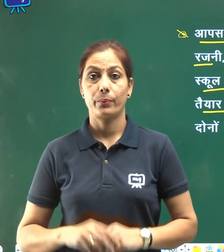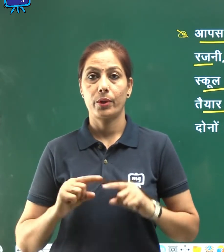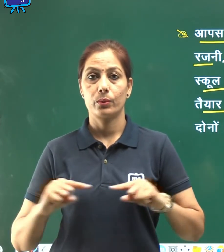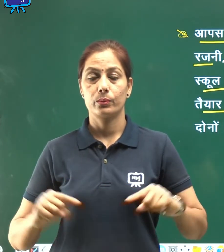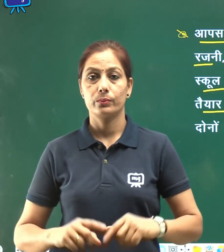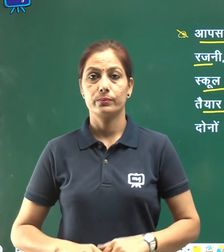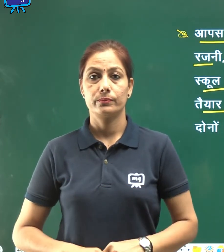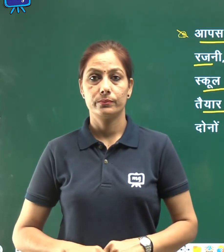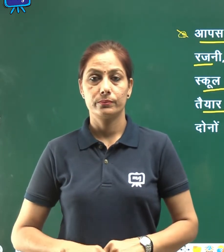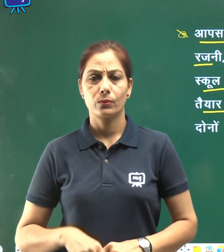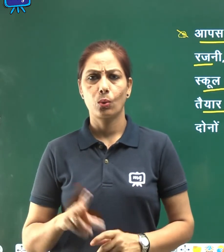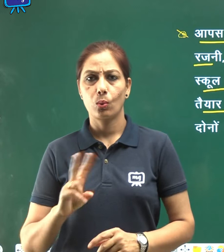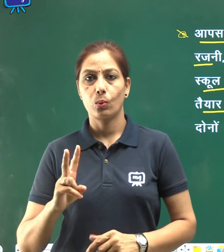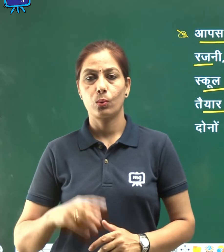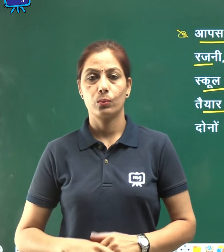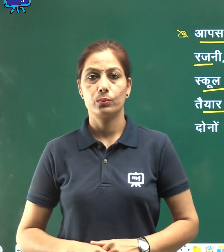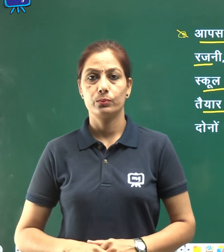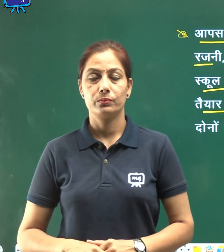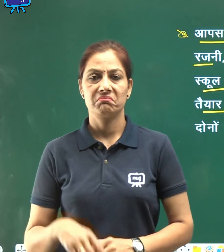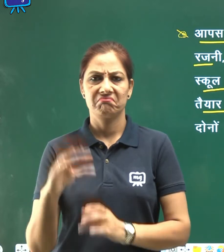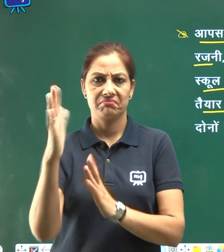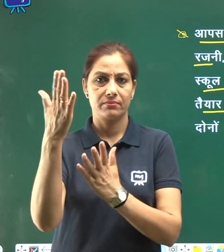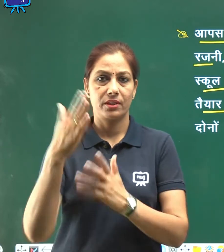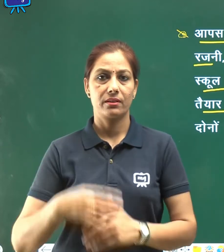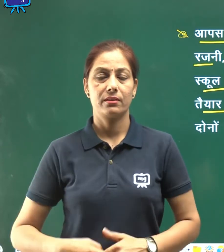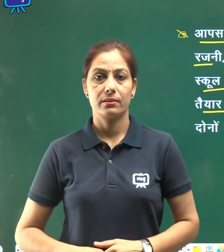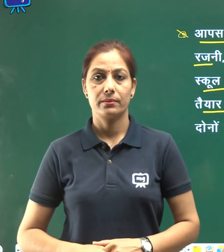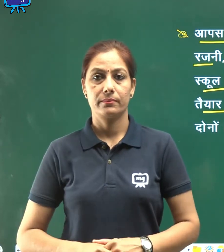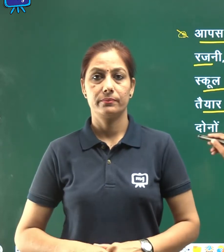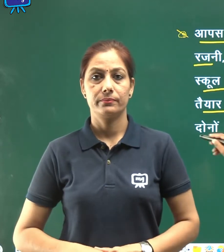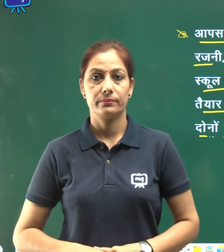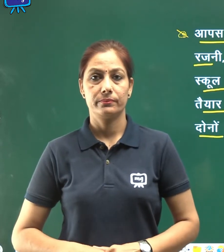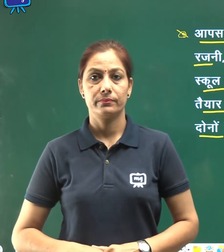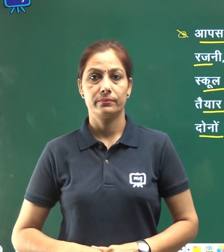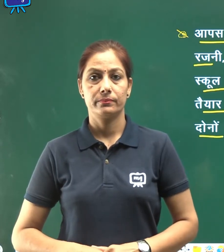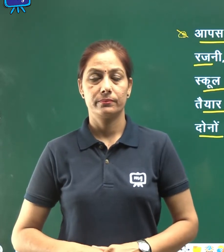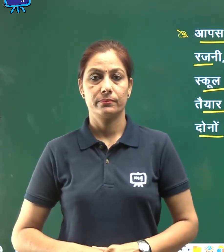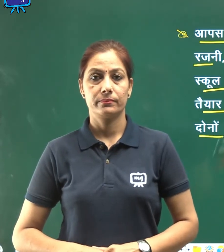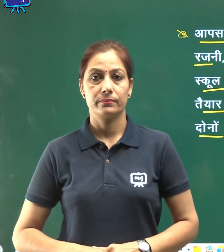परंतु दोनों मना कर देते हैं।